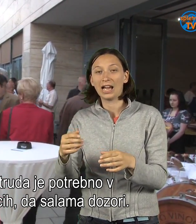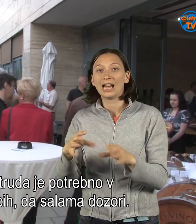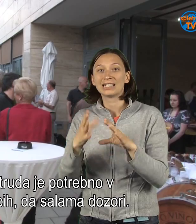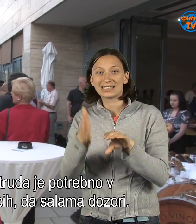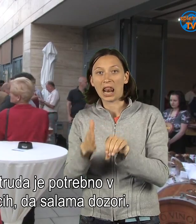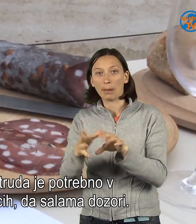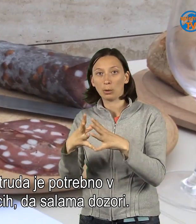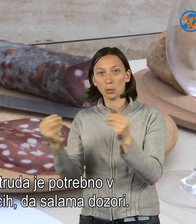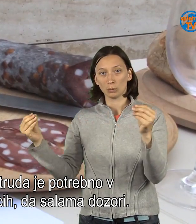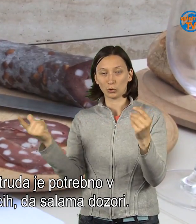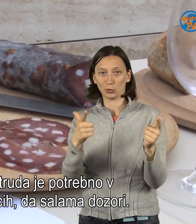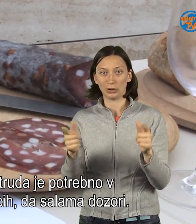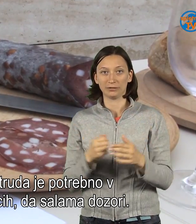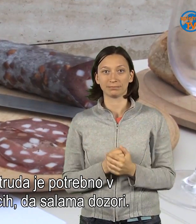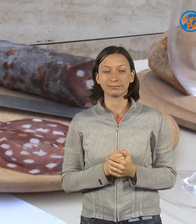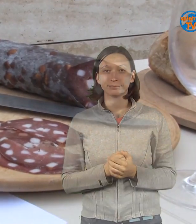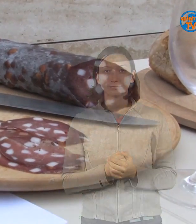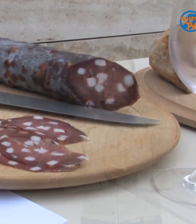salama dozori.